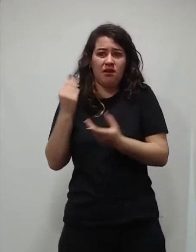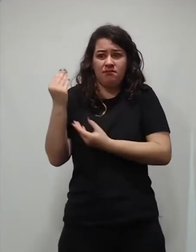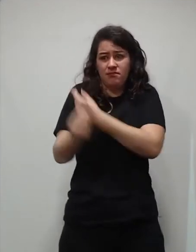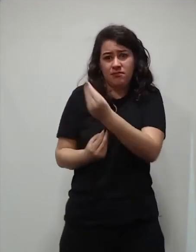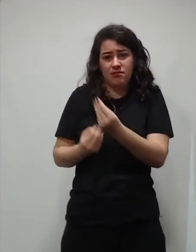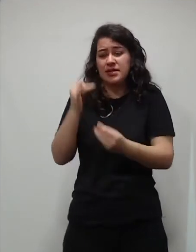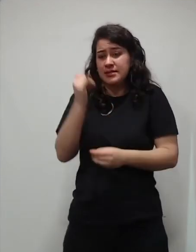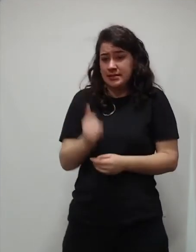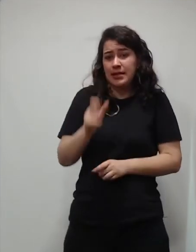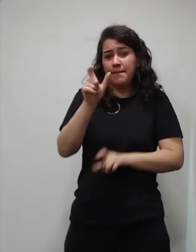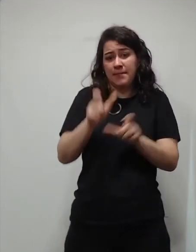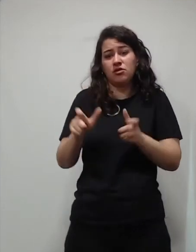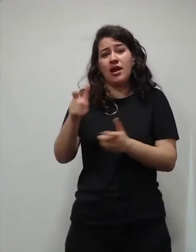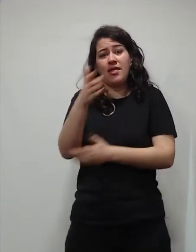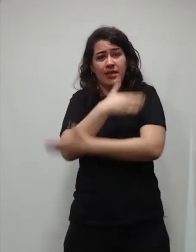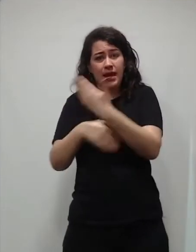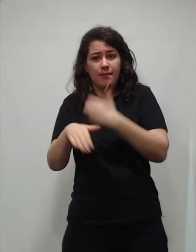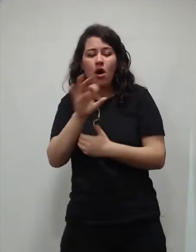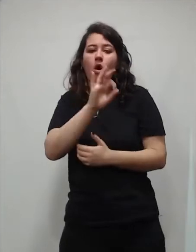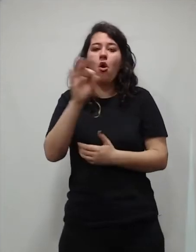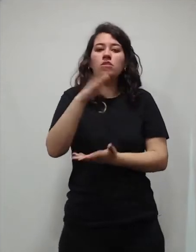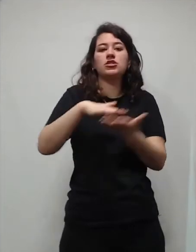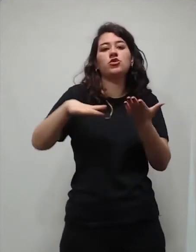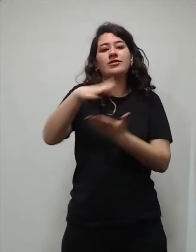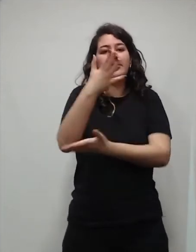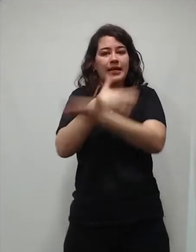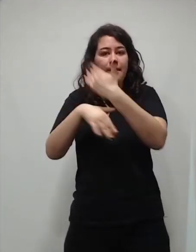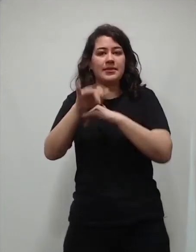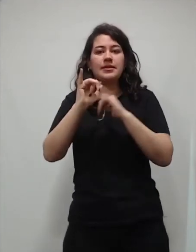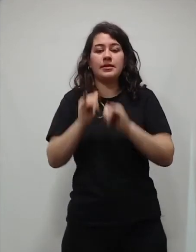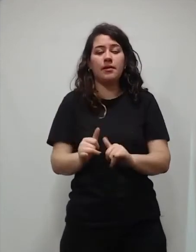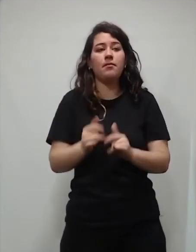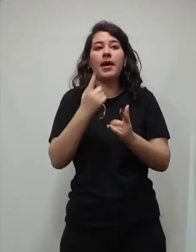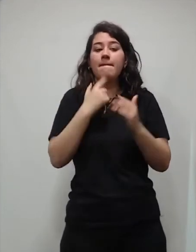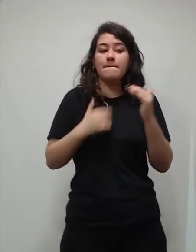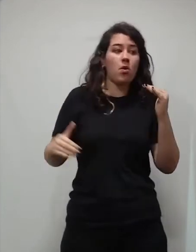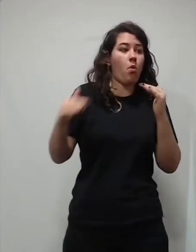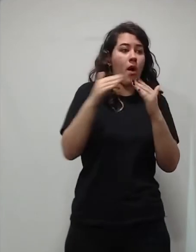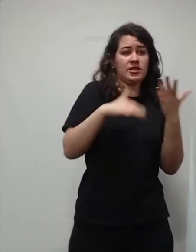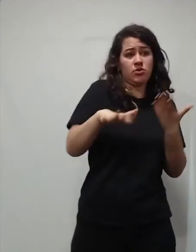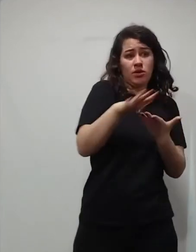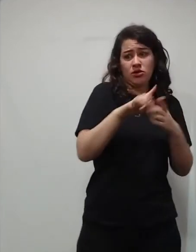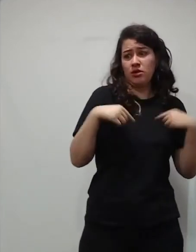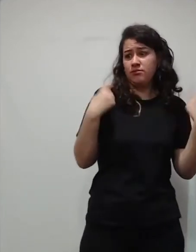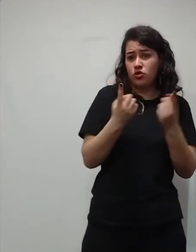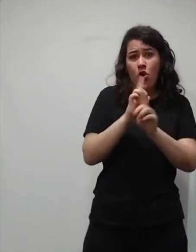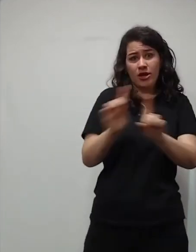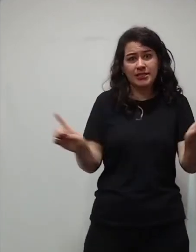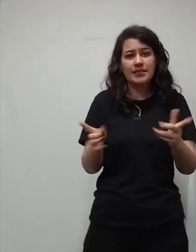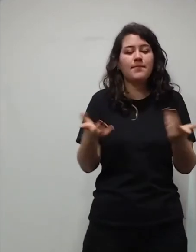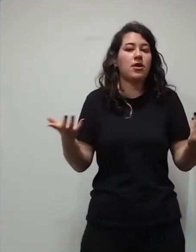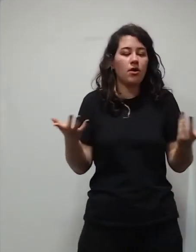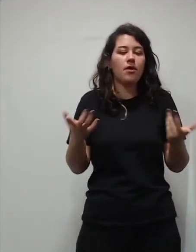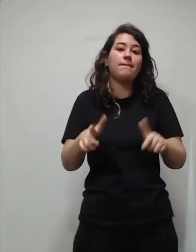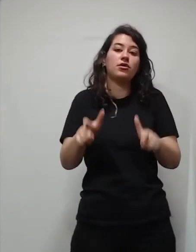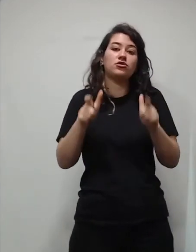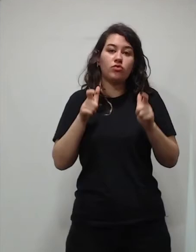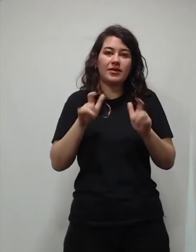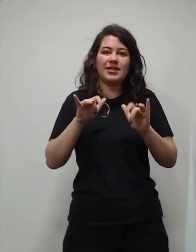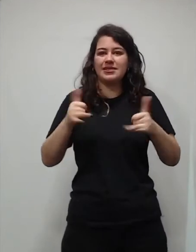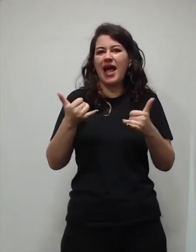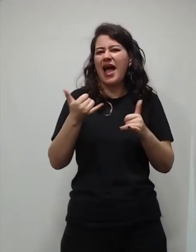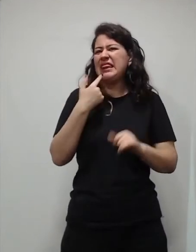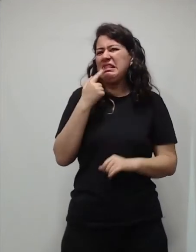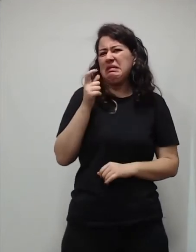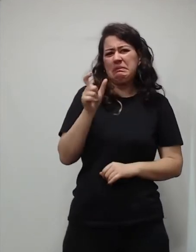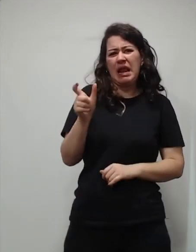personas con discapacidad o en situación de discapacidad, porque no es la misma situación que otros. Por suerte ya no se